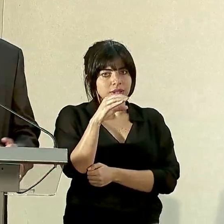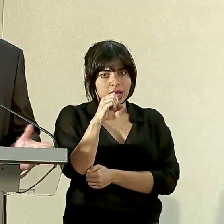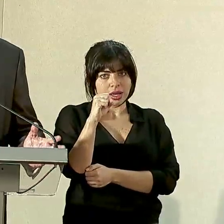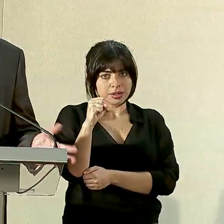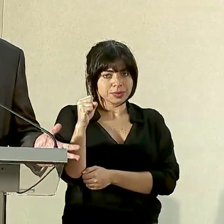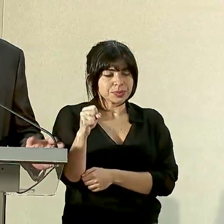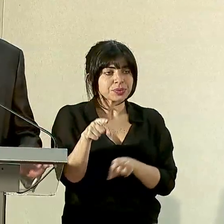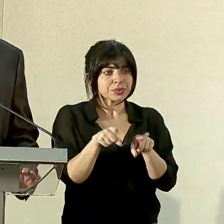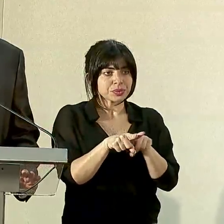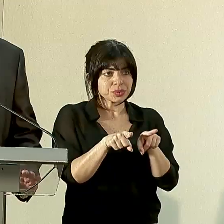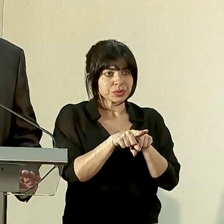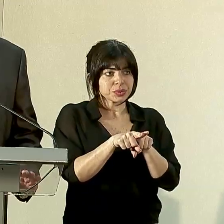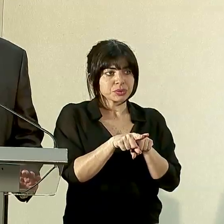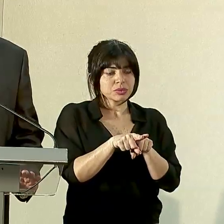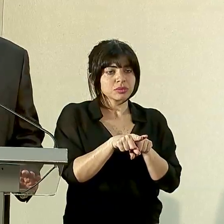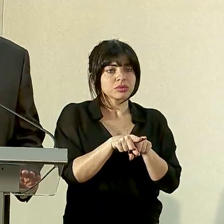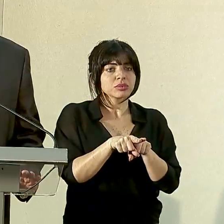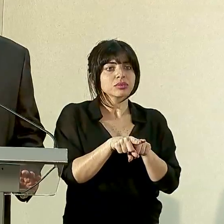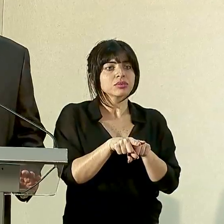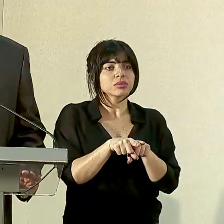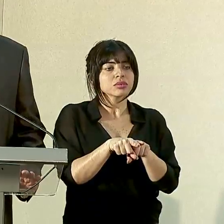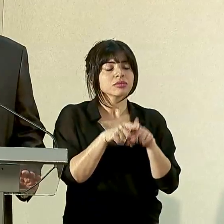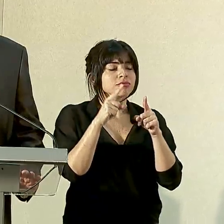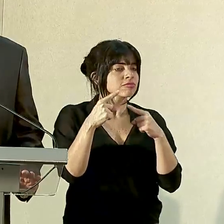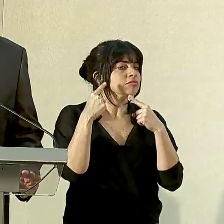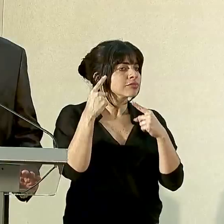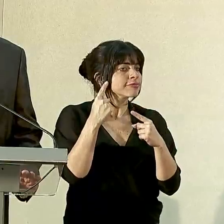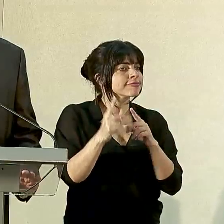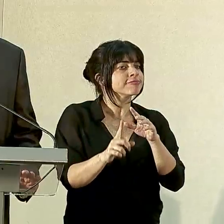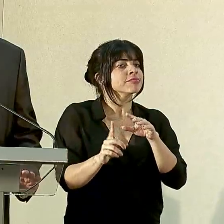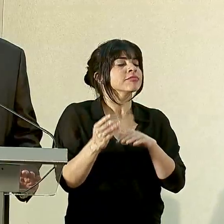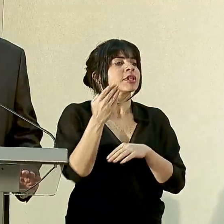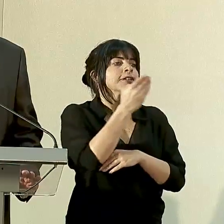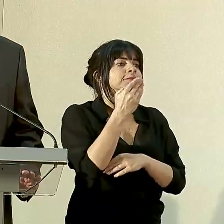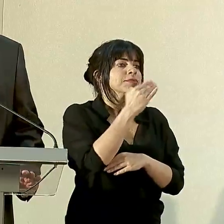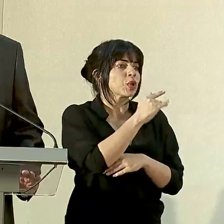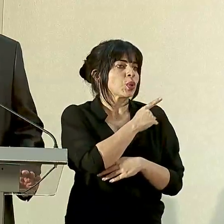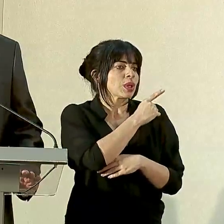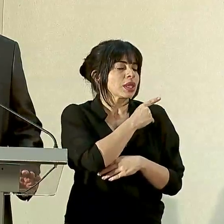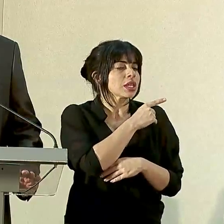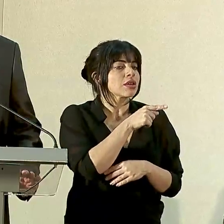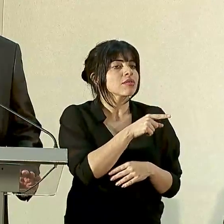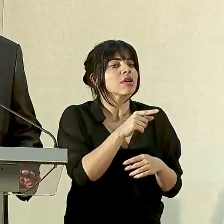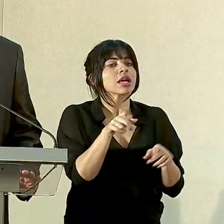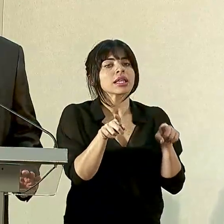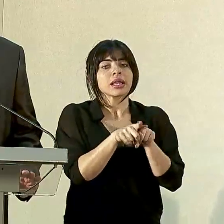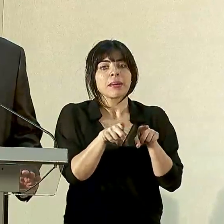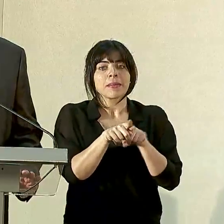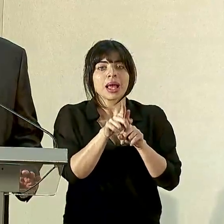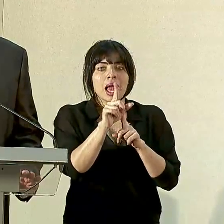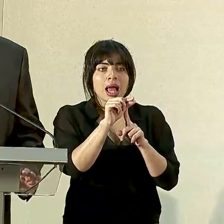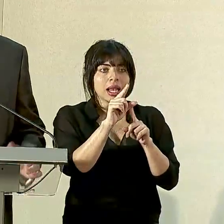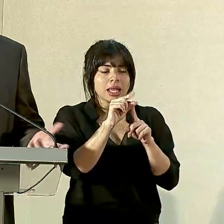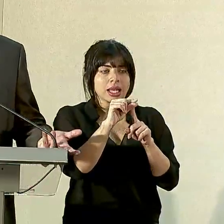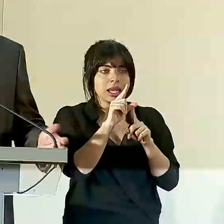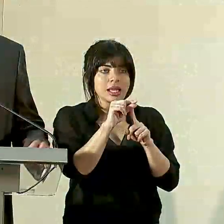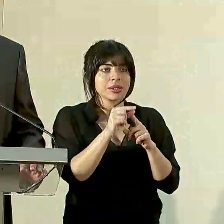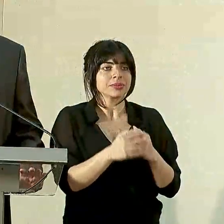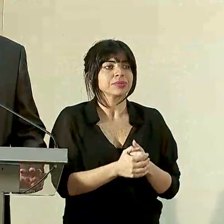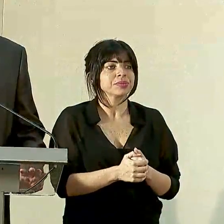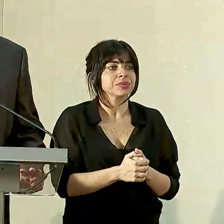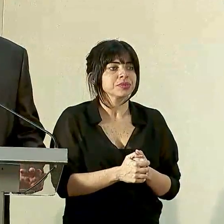que también se han estado presentando a la Junta Directiva, así como el alquiler